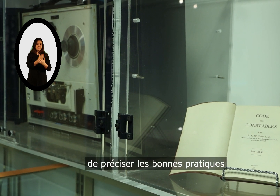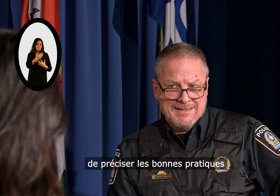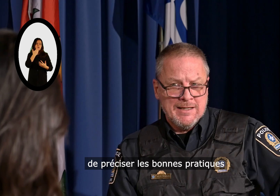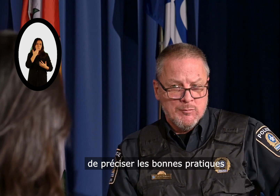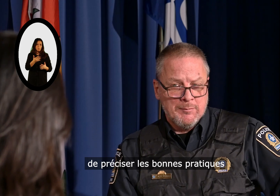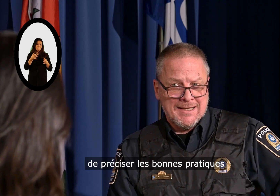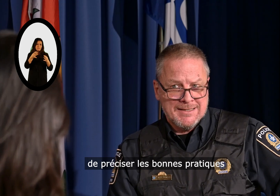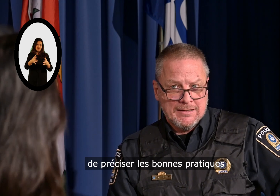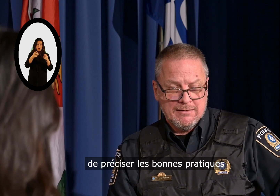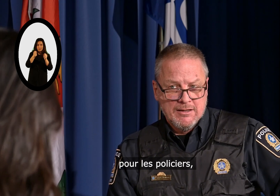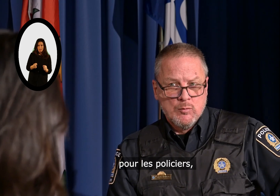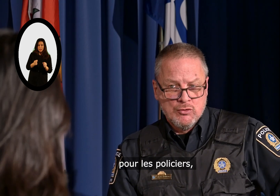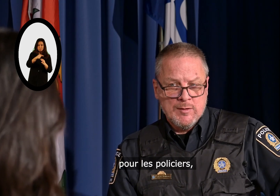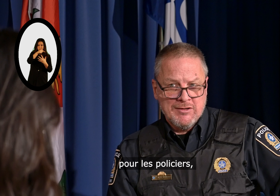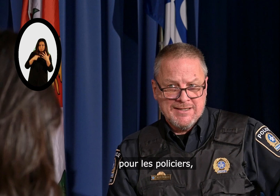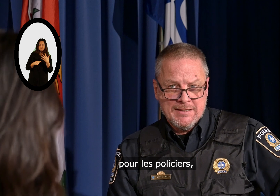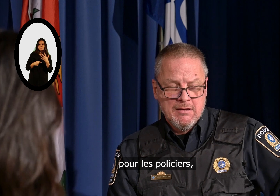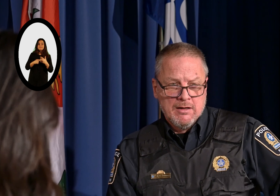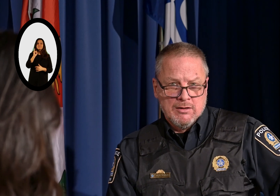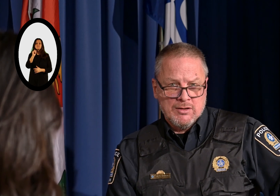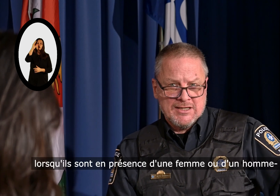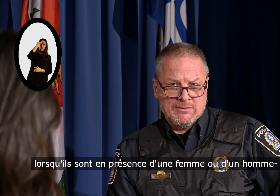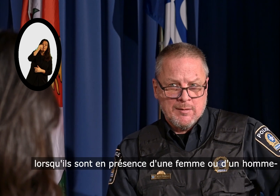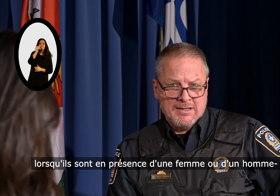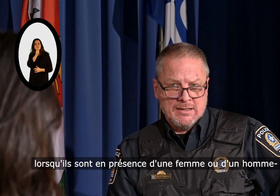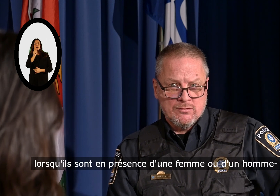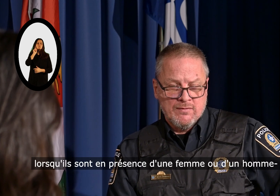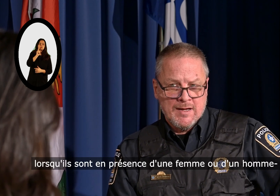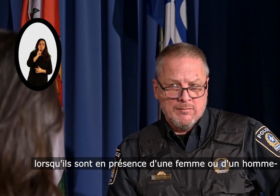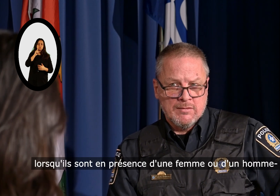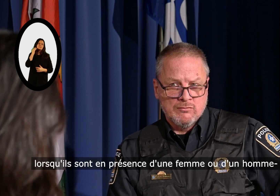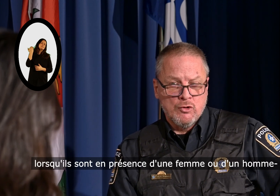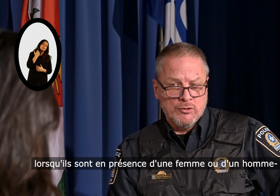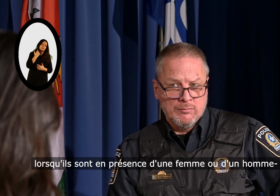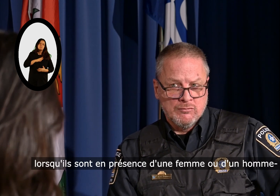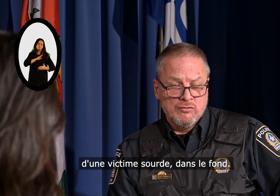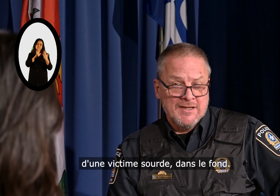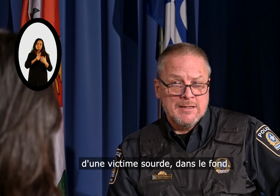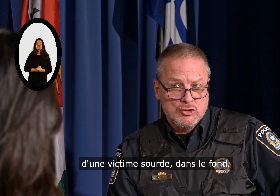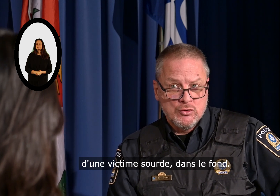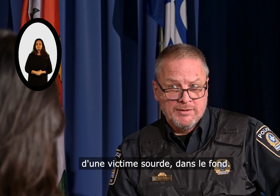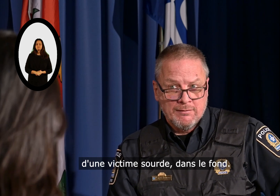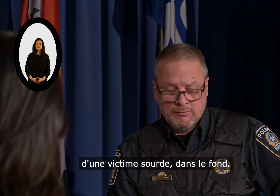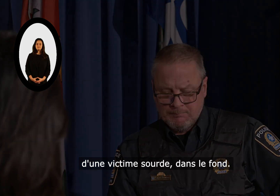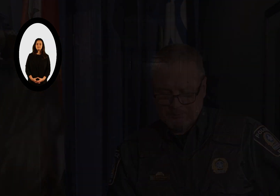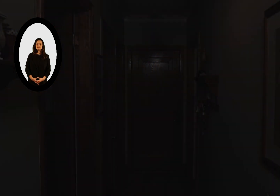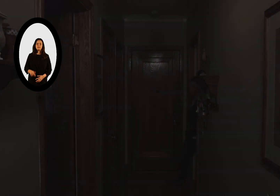préciser les bonnes pratiques pour les policiers lorsqu'ils sont en présence d'une femme ou d'un homme, d'une victime sourde, dans le fond. Les